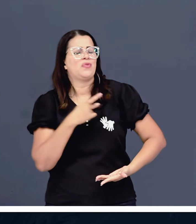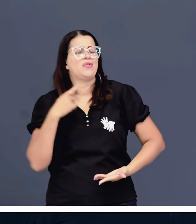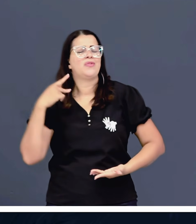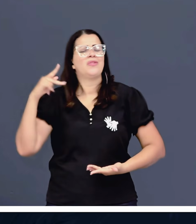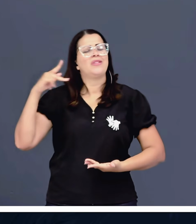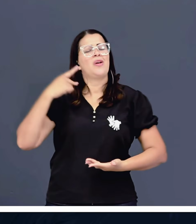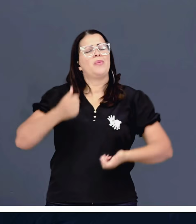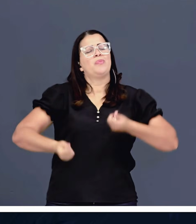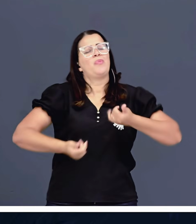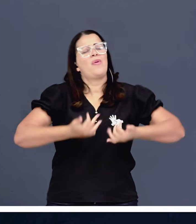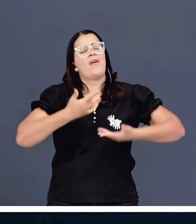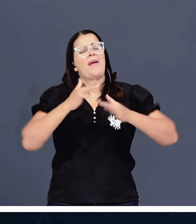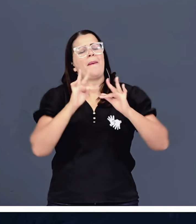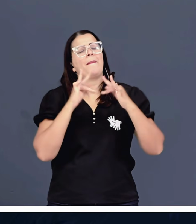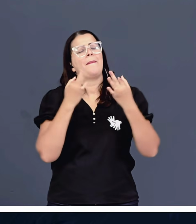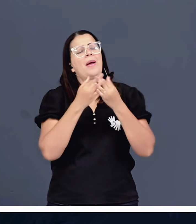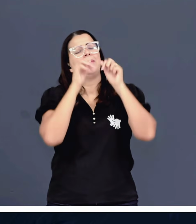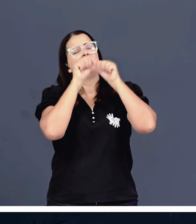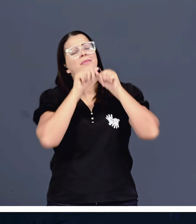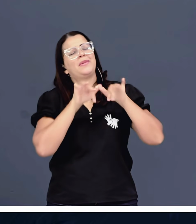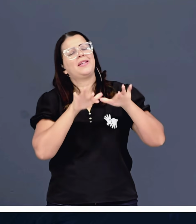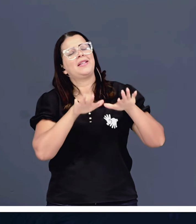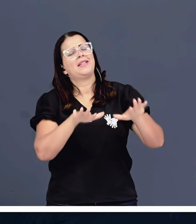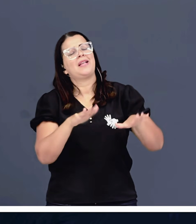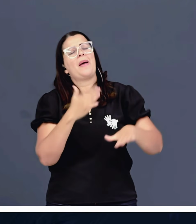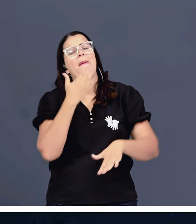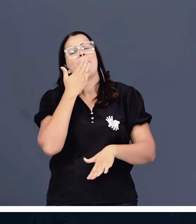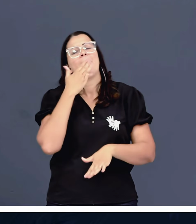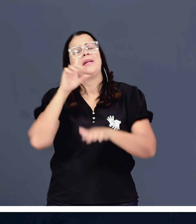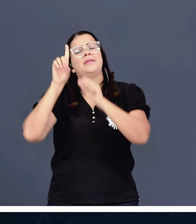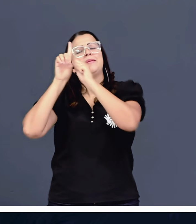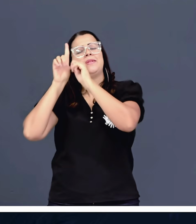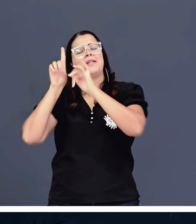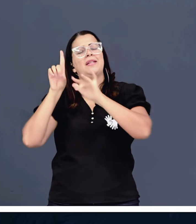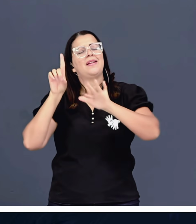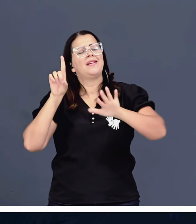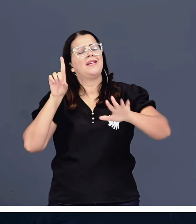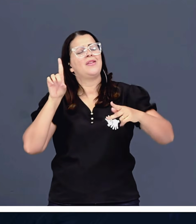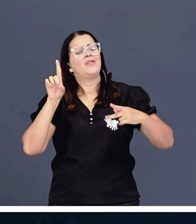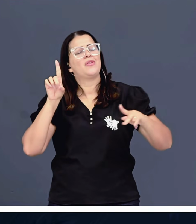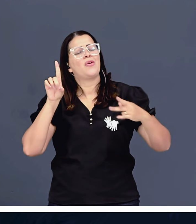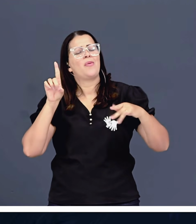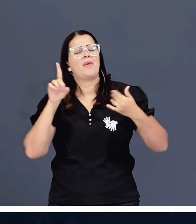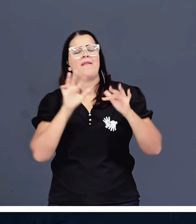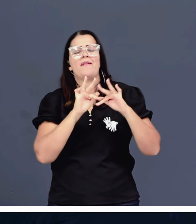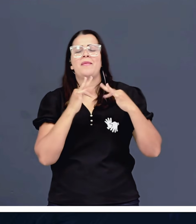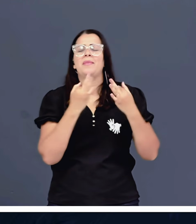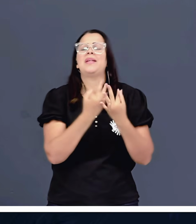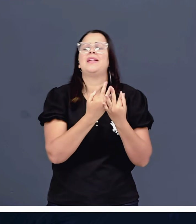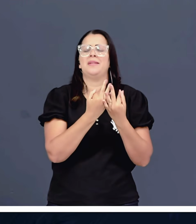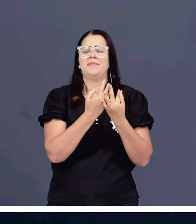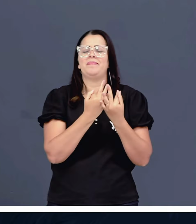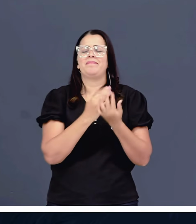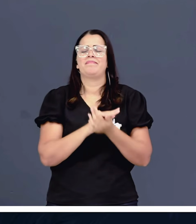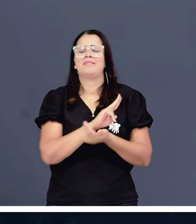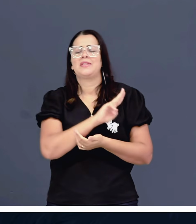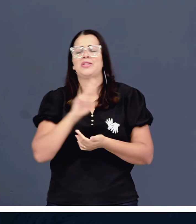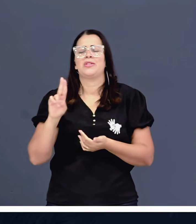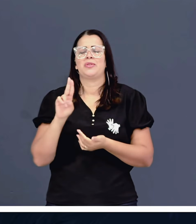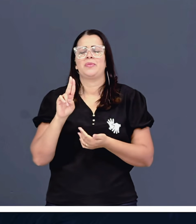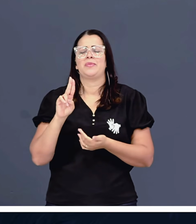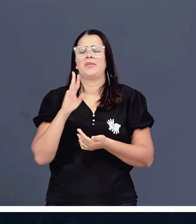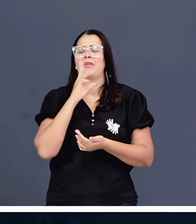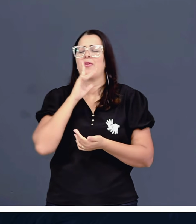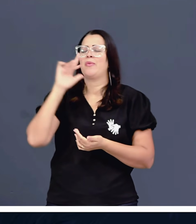transborde para toda a família. É essa bênção que declaramos sobre os pais, também sobre os pais. Em nome do